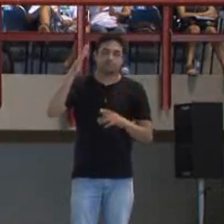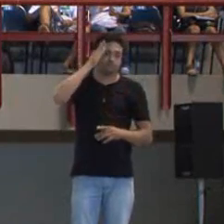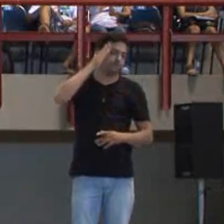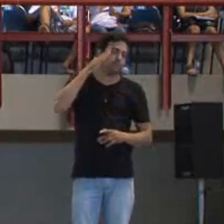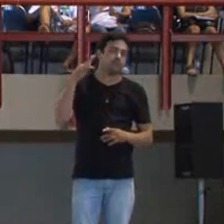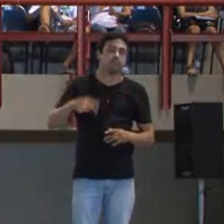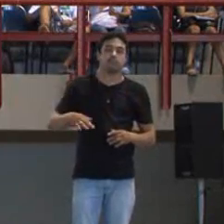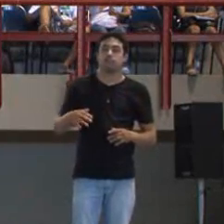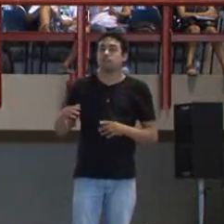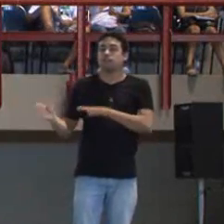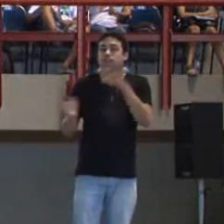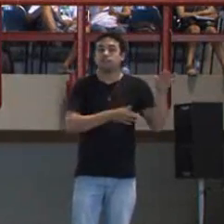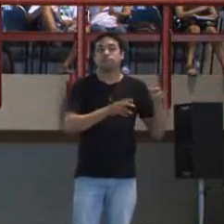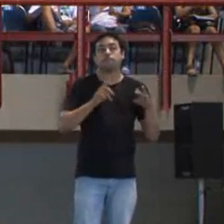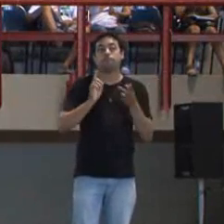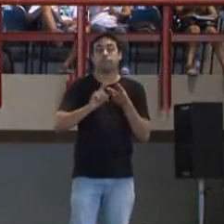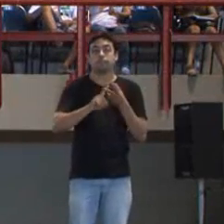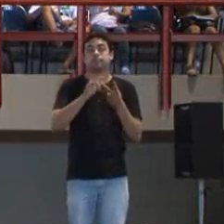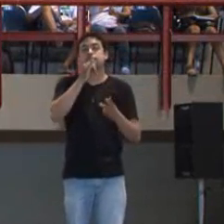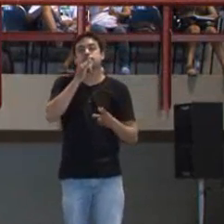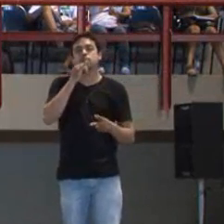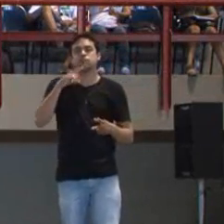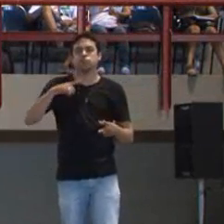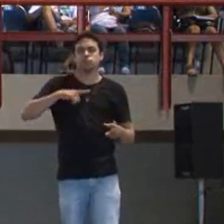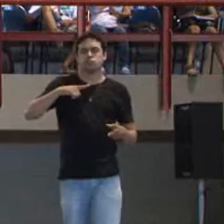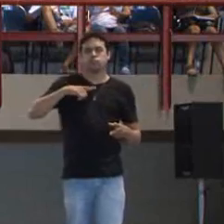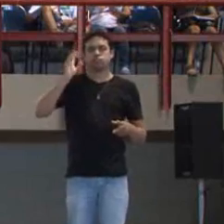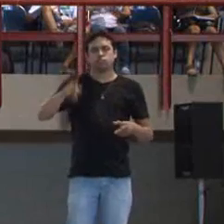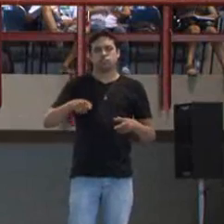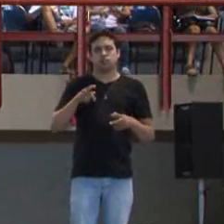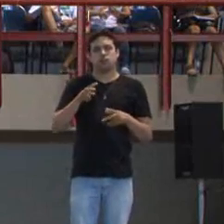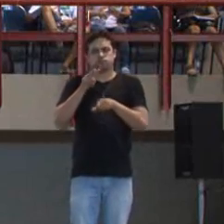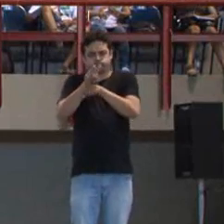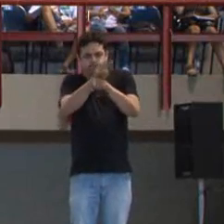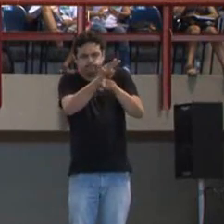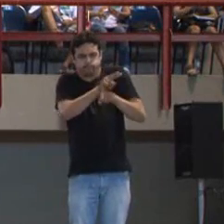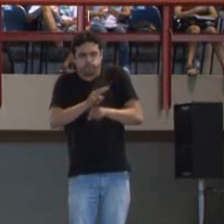Tá? Vocês acham que havia opressão fiscal no Brasil?